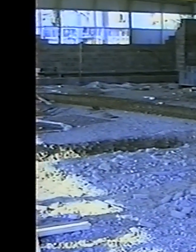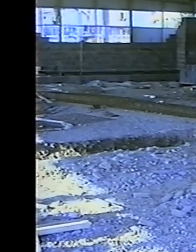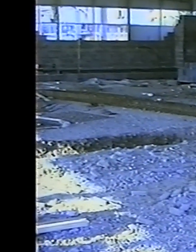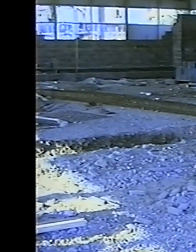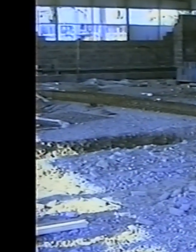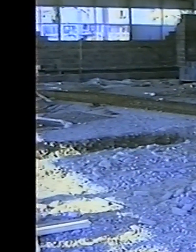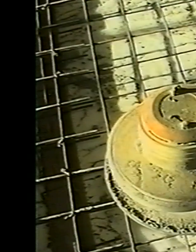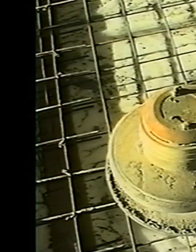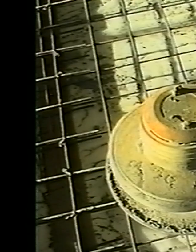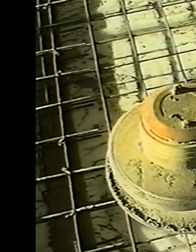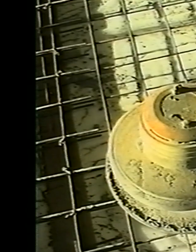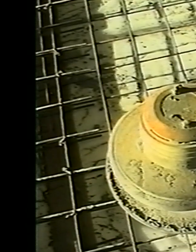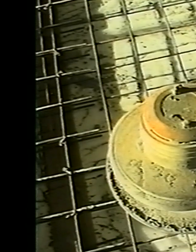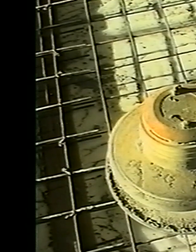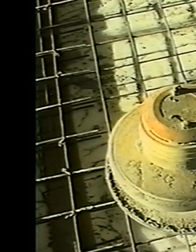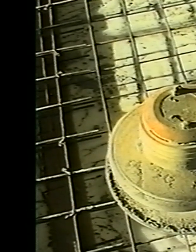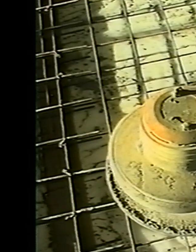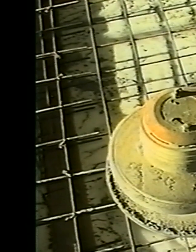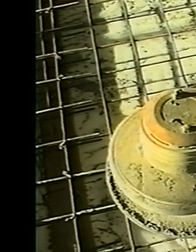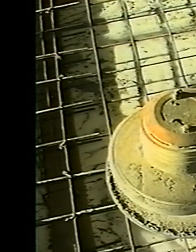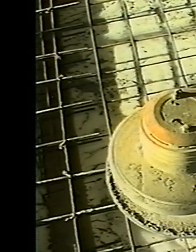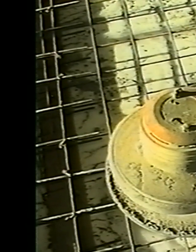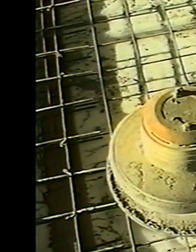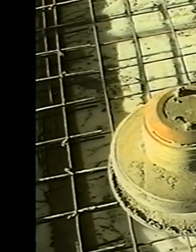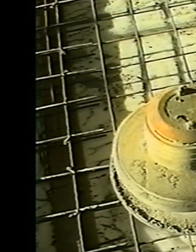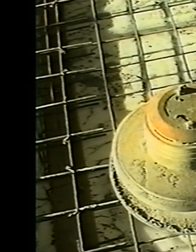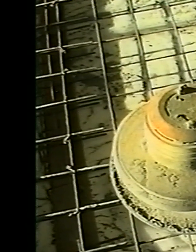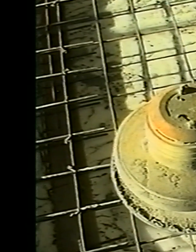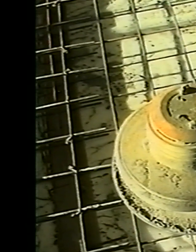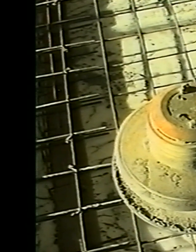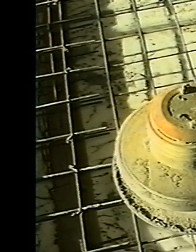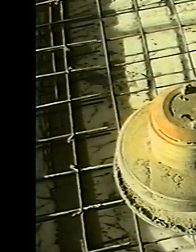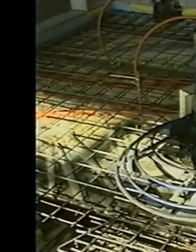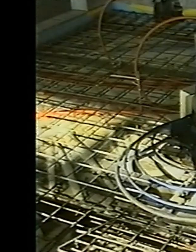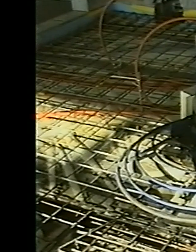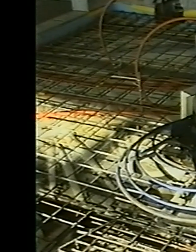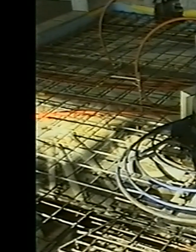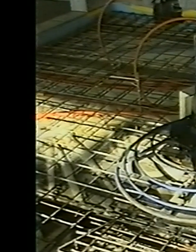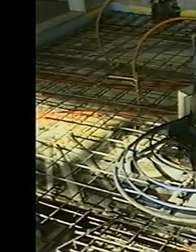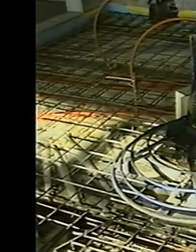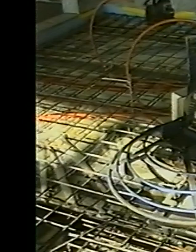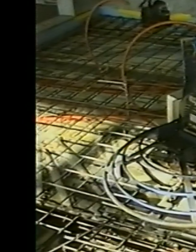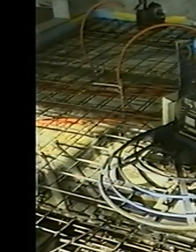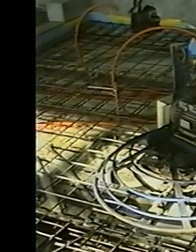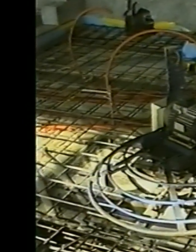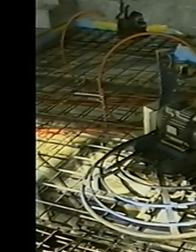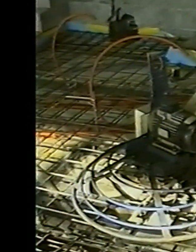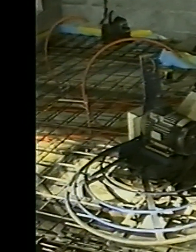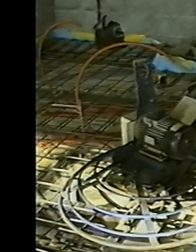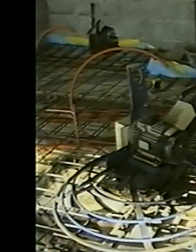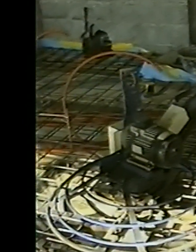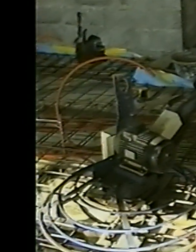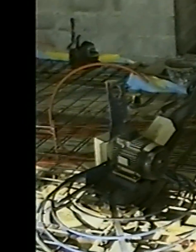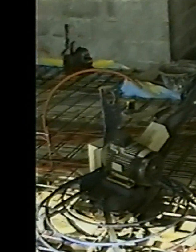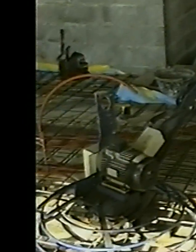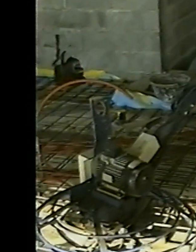pouvons vous offrir ensemble avec nos partenaires ici sur cette station, ils sont qu'un premier échantillon de